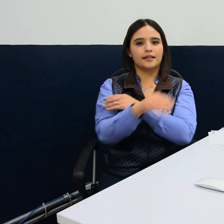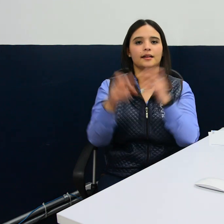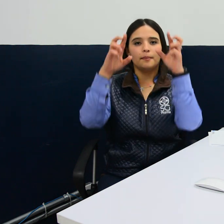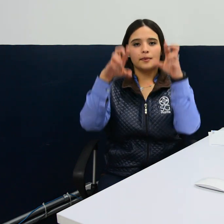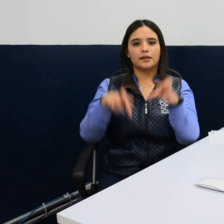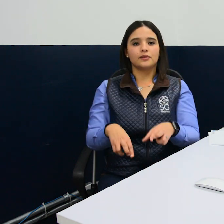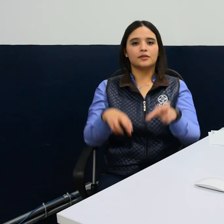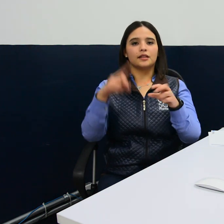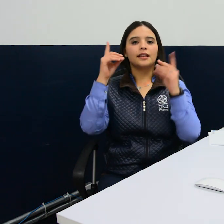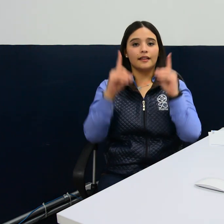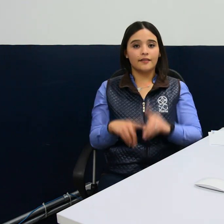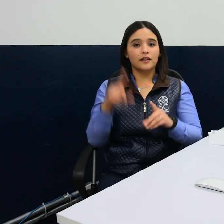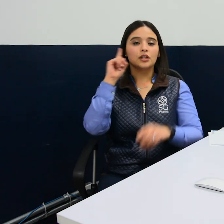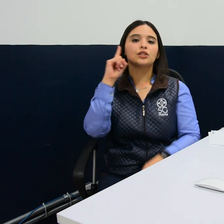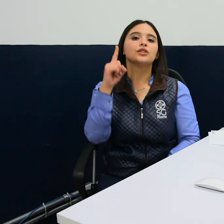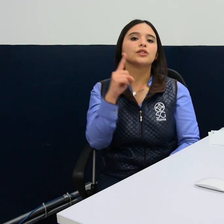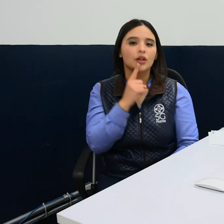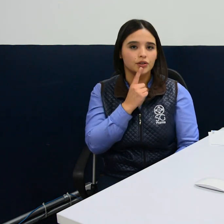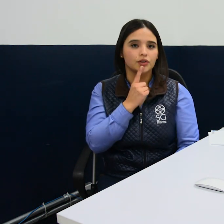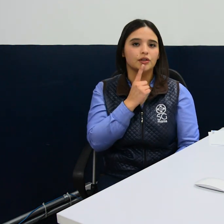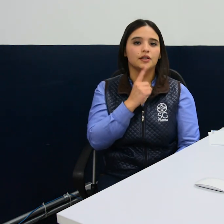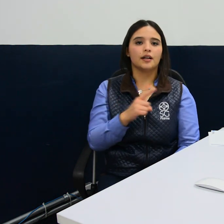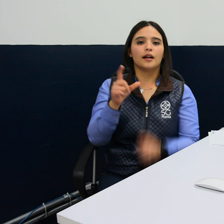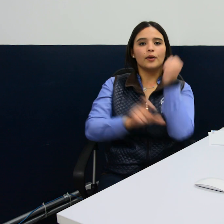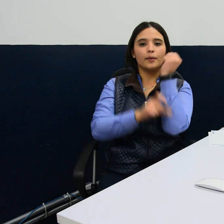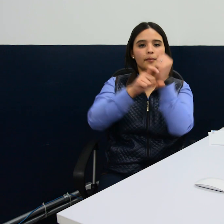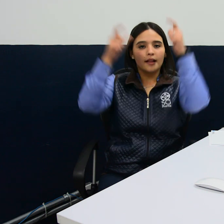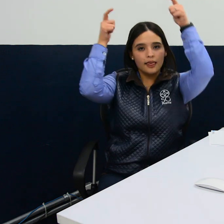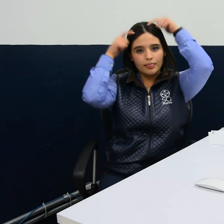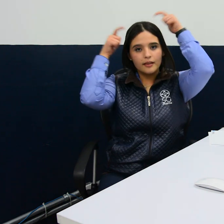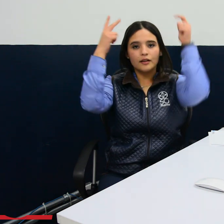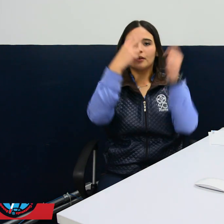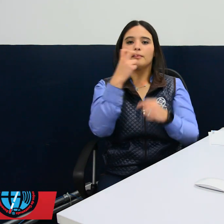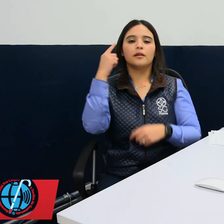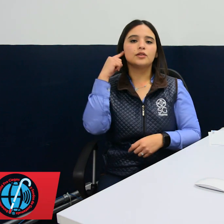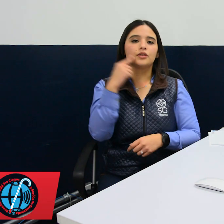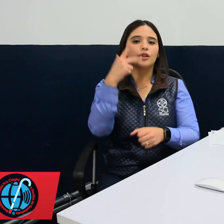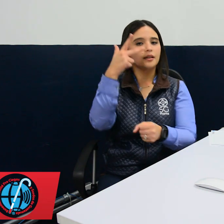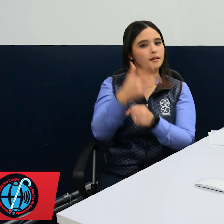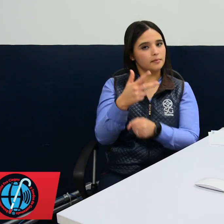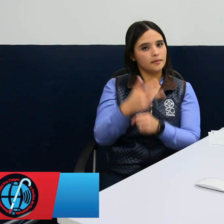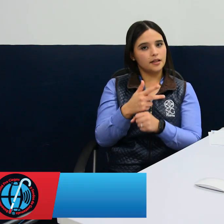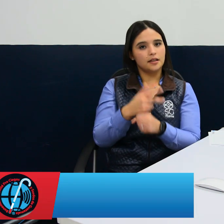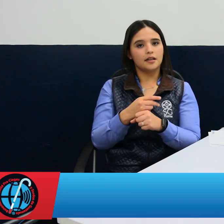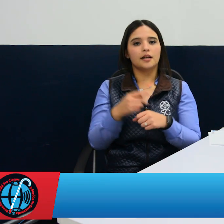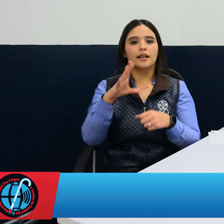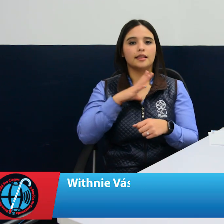que puedan entrar personas con discapacidad auditiva. El Comité Pro Ciegos y Sordos de Guatemala tiene